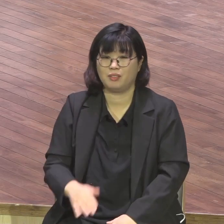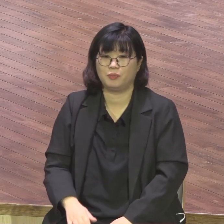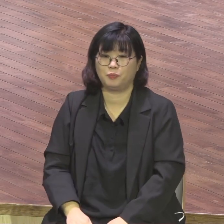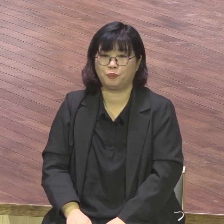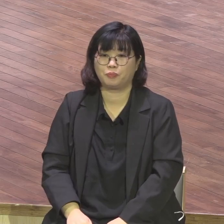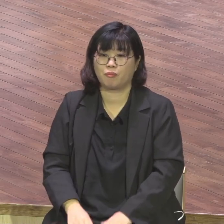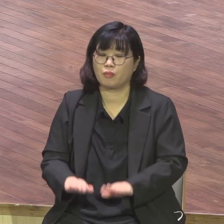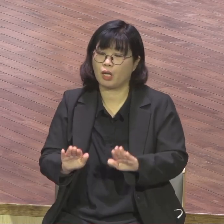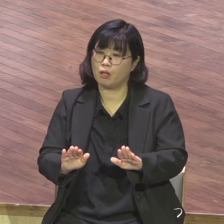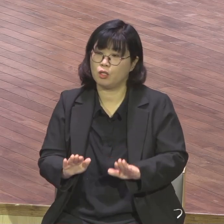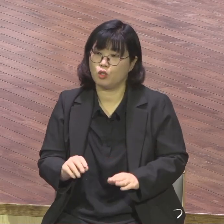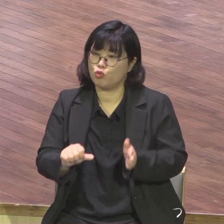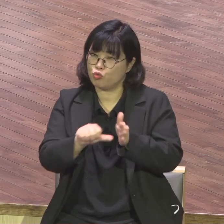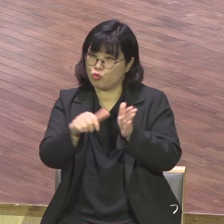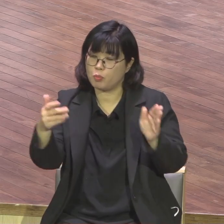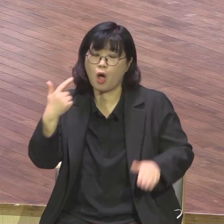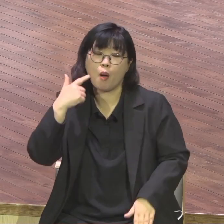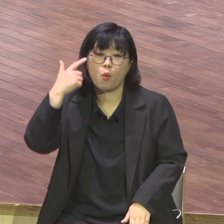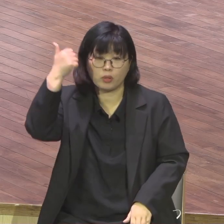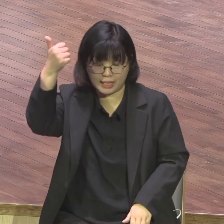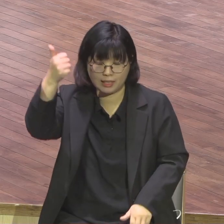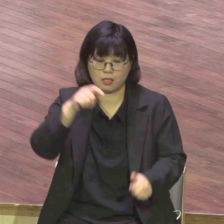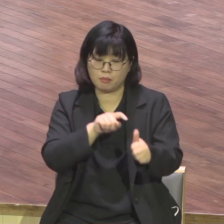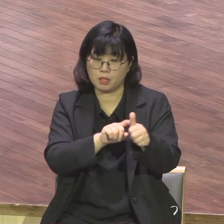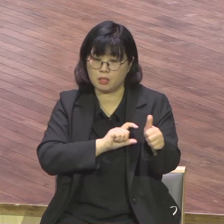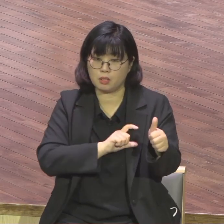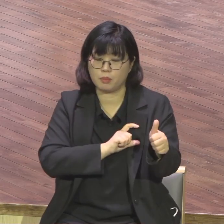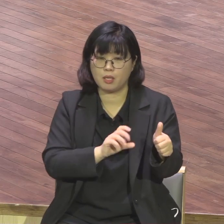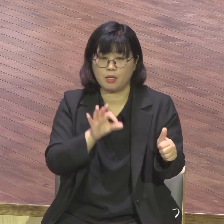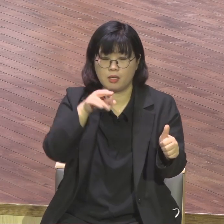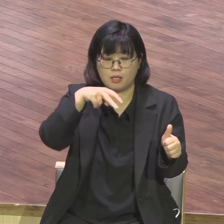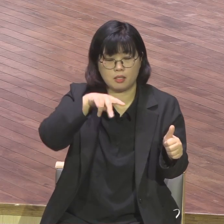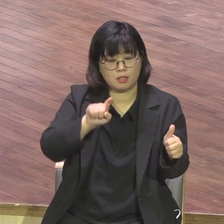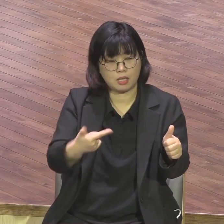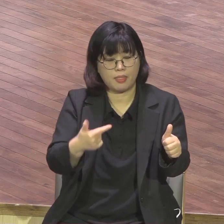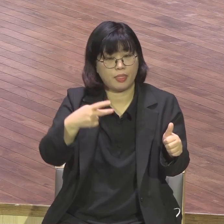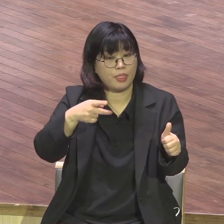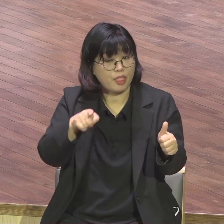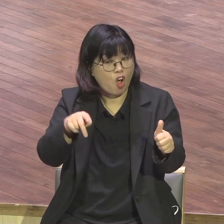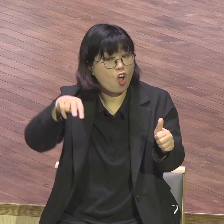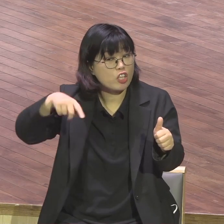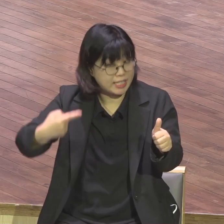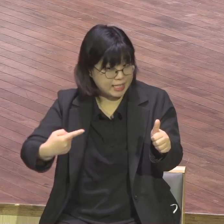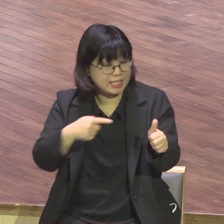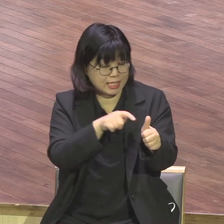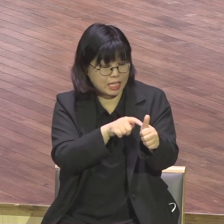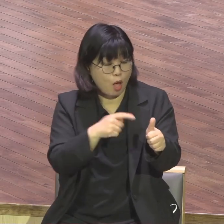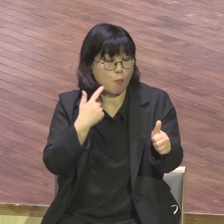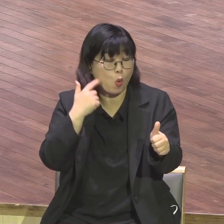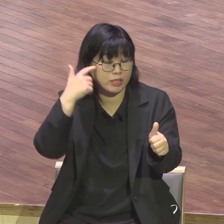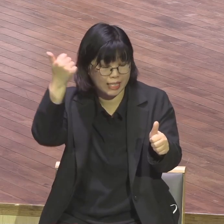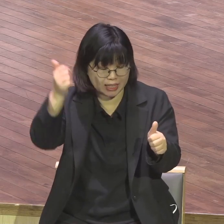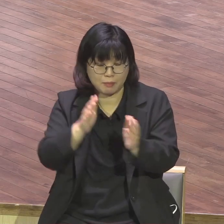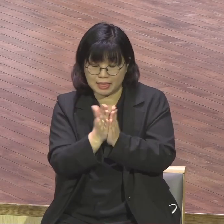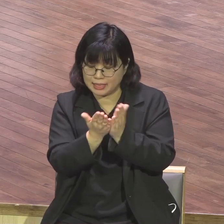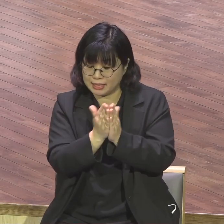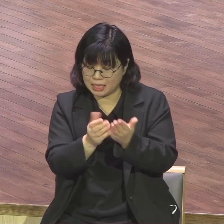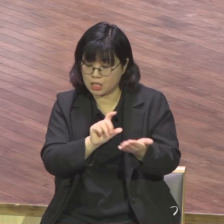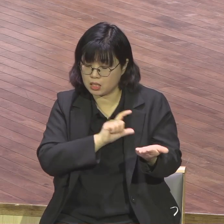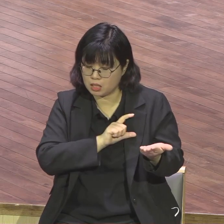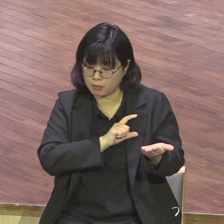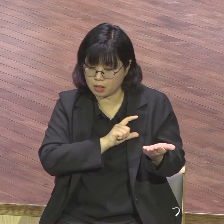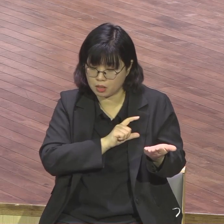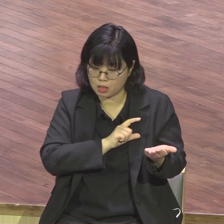오스왈드 샌더스 목사님이 쓴 영적 제자도라는 책이 있습니다. 영적 제자도, 원래